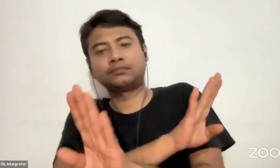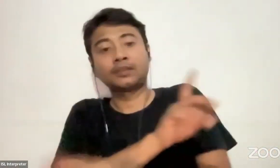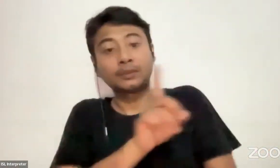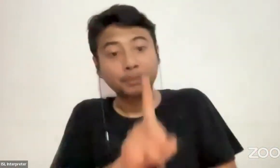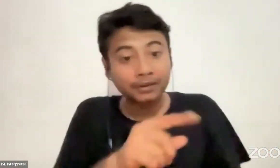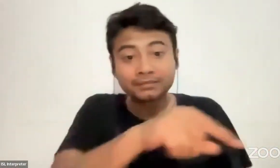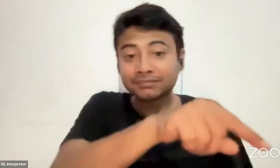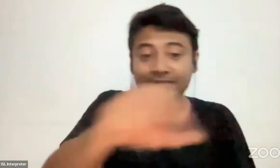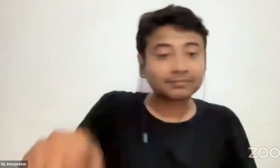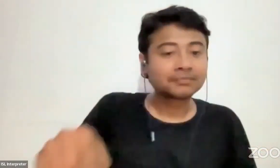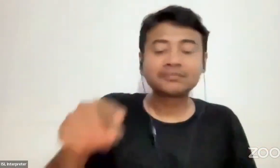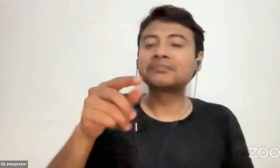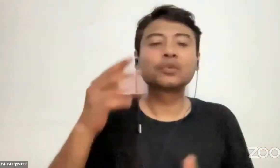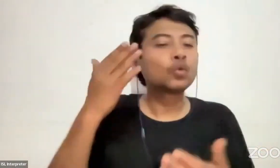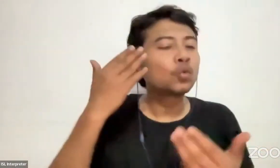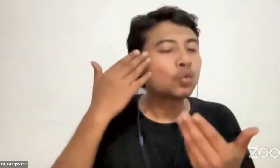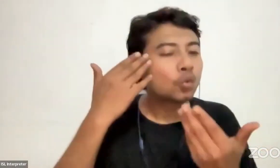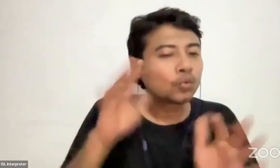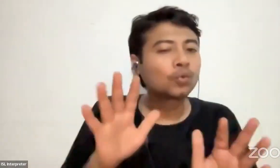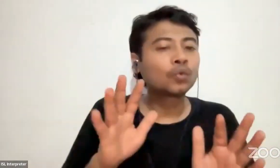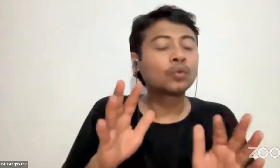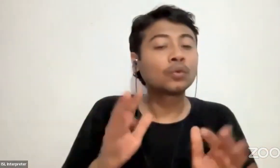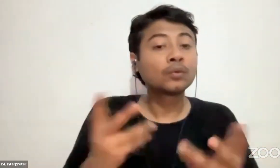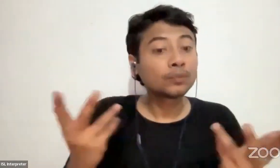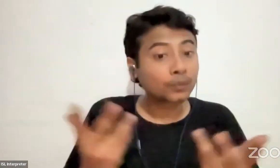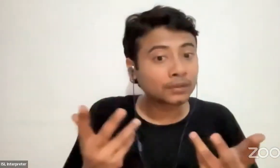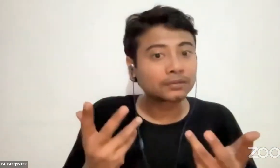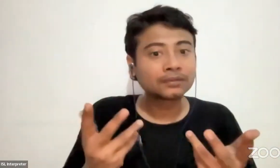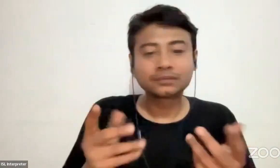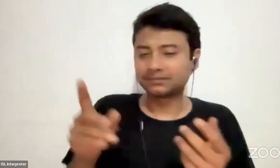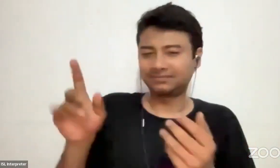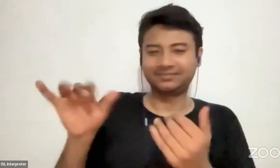और मूर्ख हैं इसलिए वो कभी भी नहीं जान पाते कि